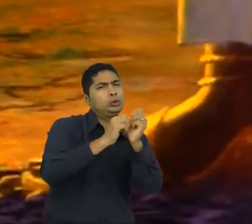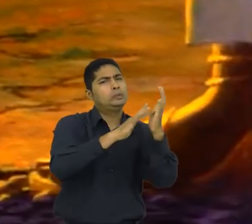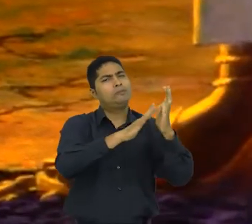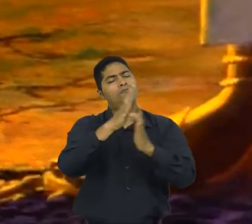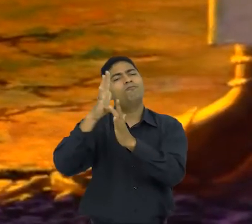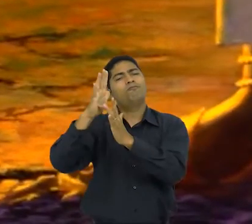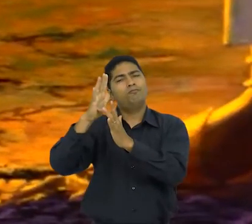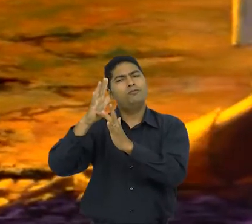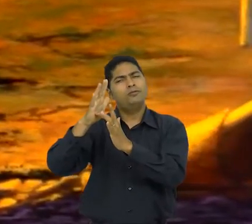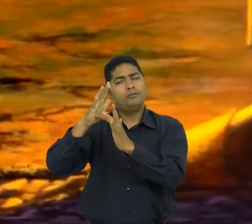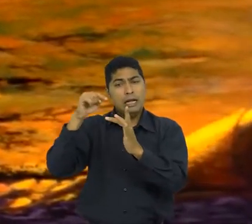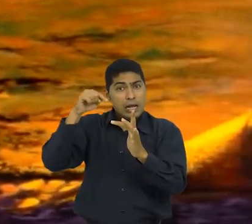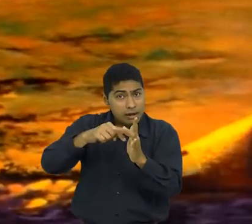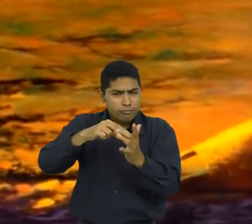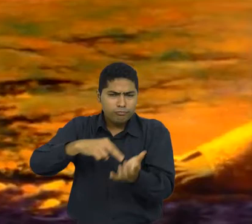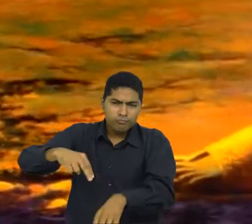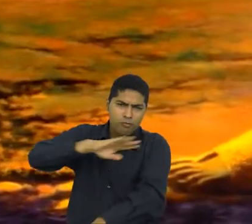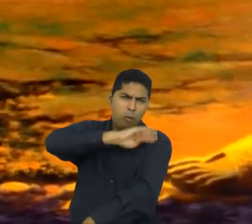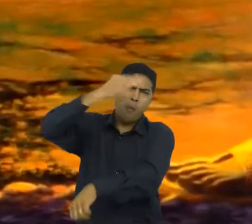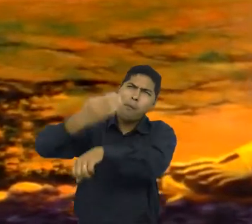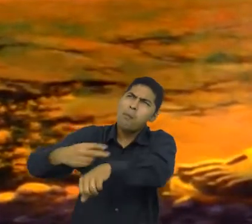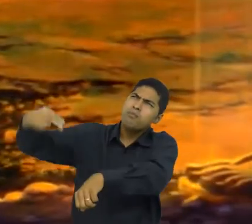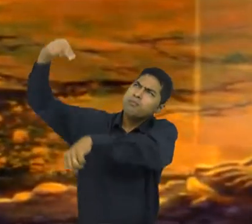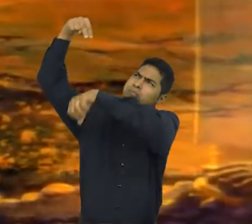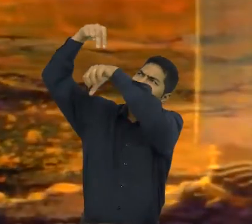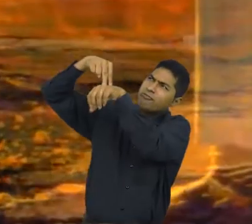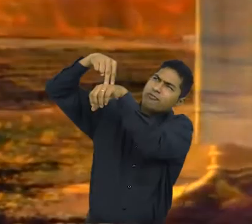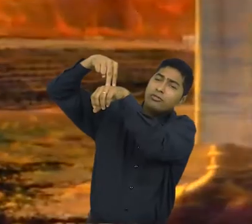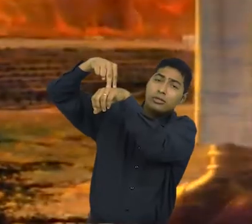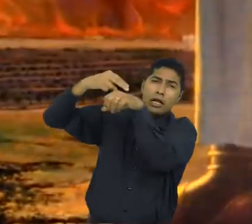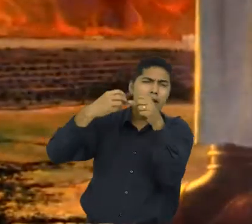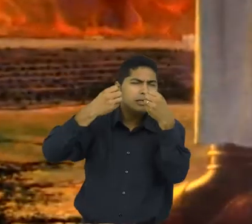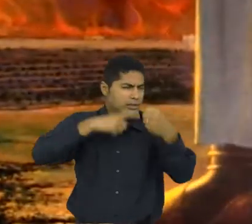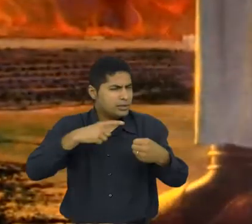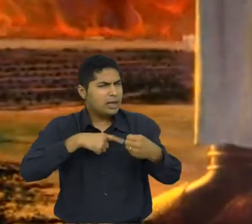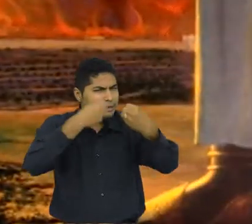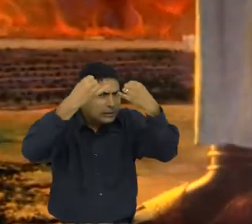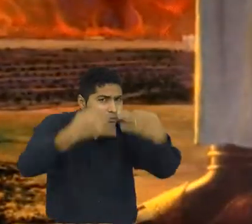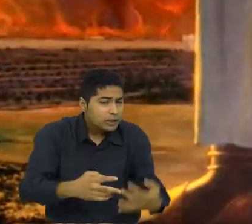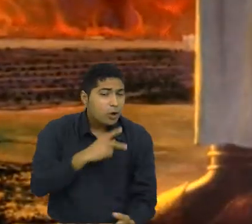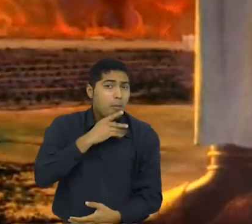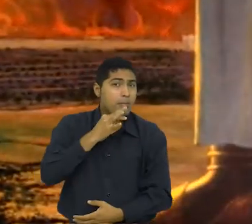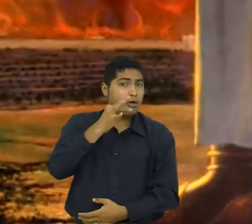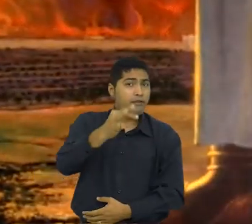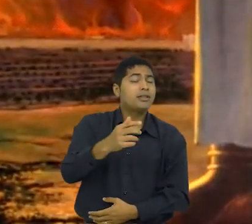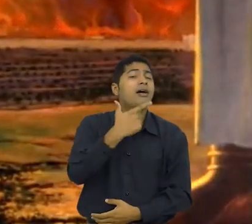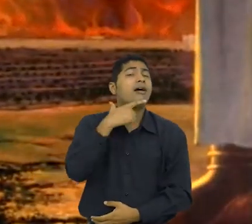Jesus ficará em pé no Monte das Oliveiras, exatamente como disse o profeta Zacarias, e o monte se dividirá ao meio, e